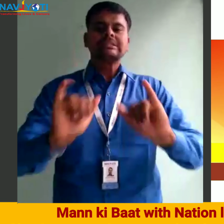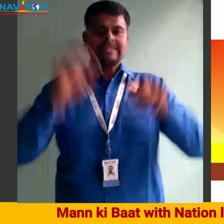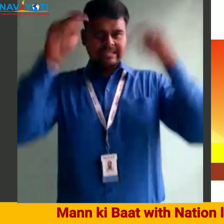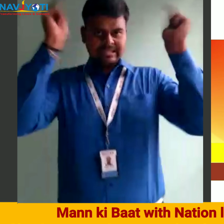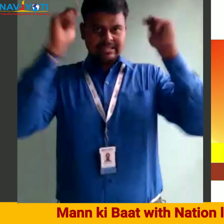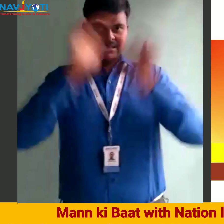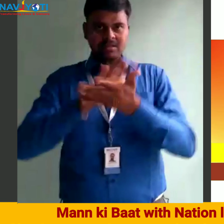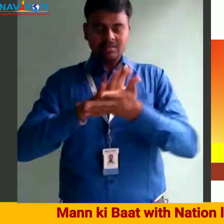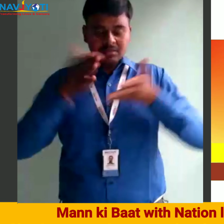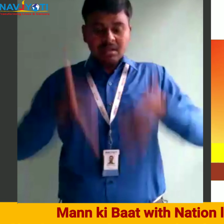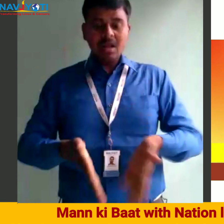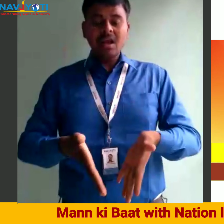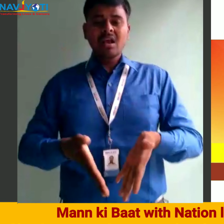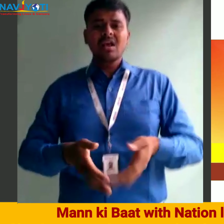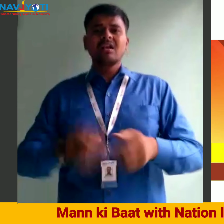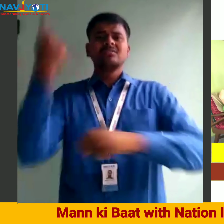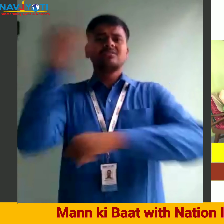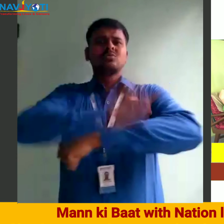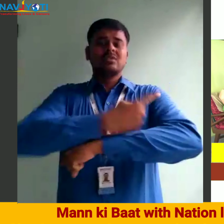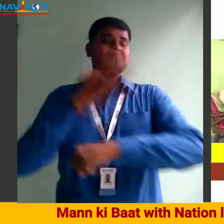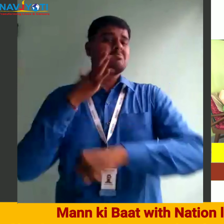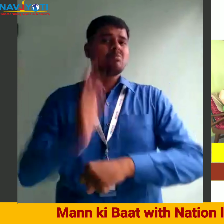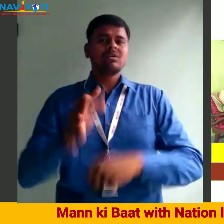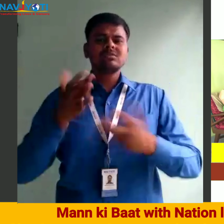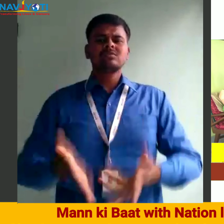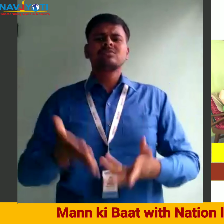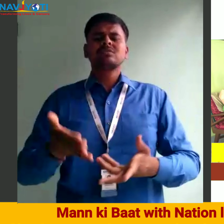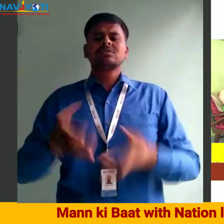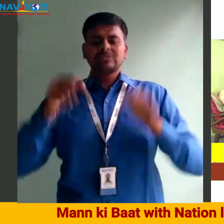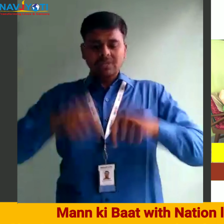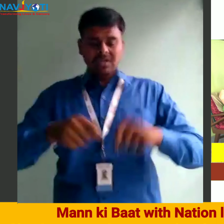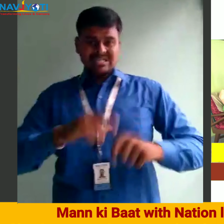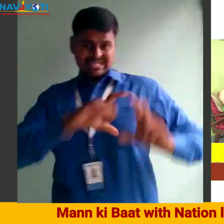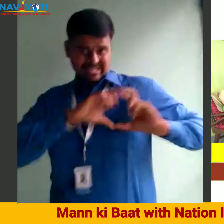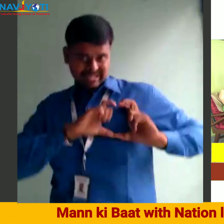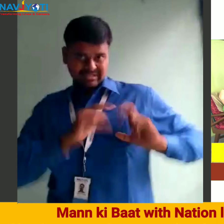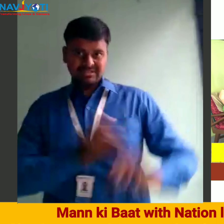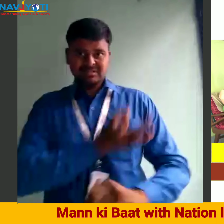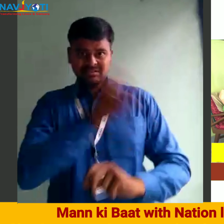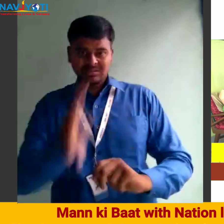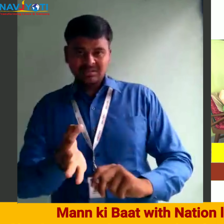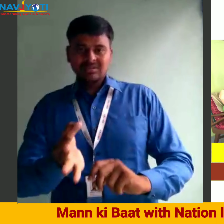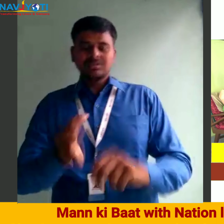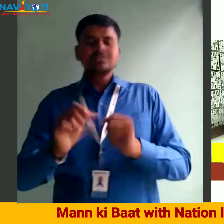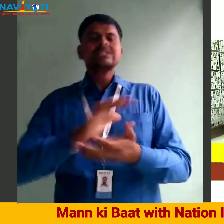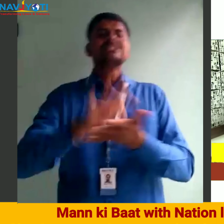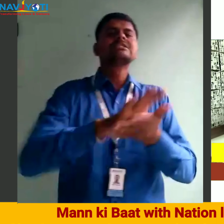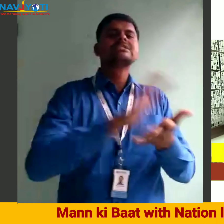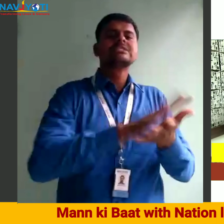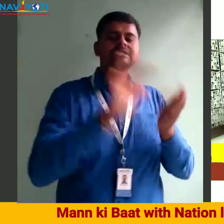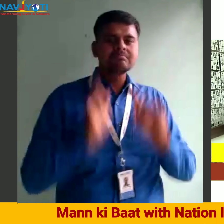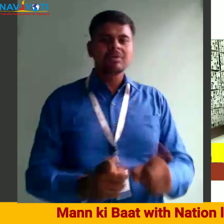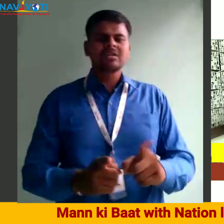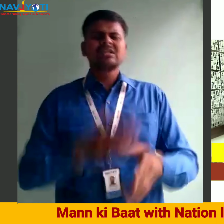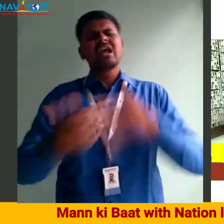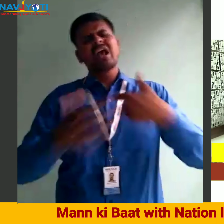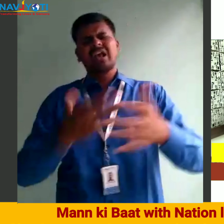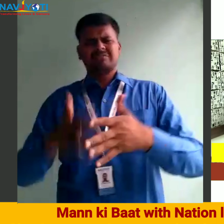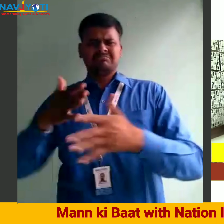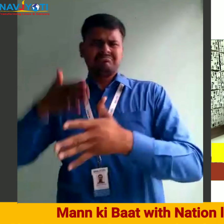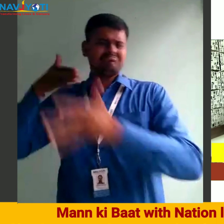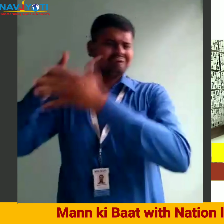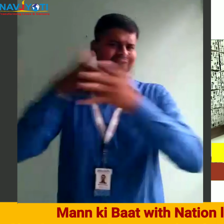इस साल हमारे लिए इसका विशेष महत्व है। आज के कठिन समय में यह एक ऐसा दिन है जो हमें